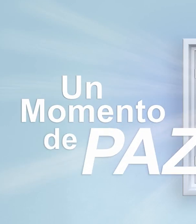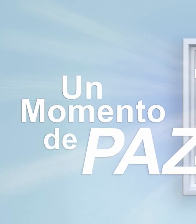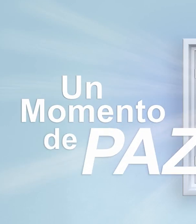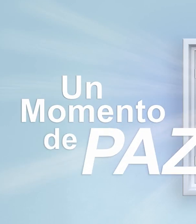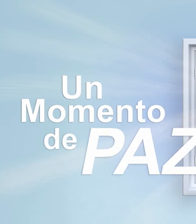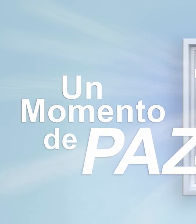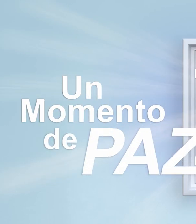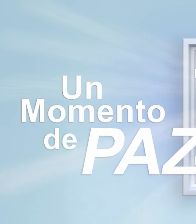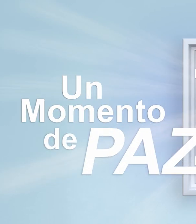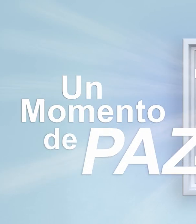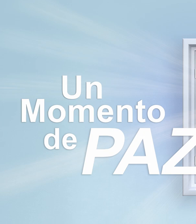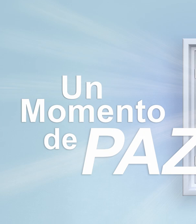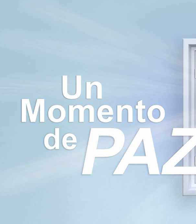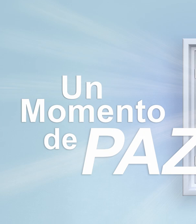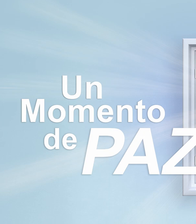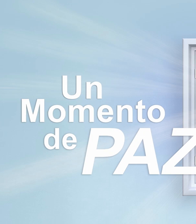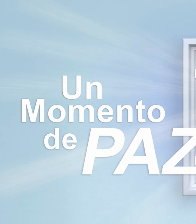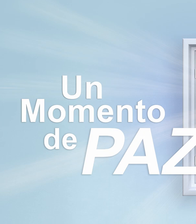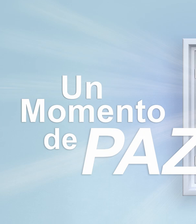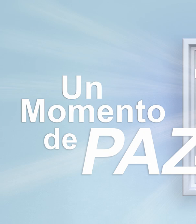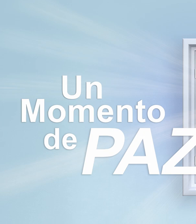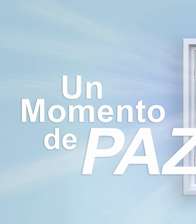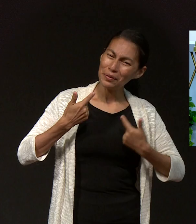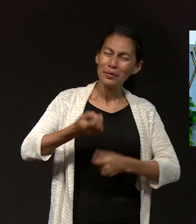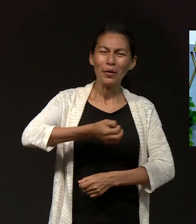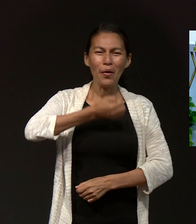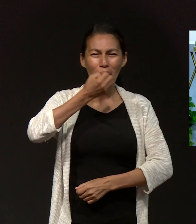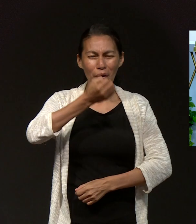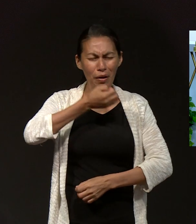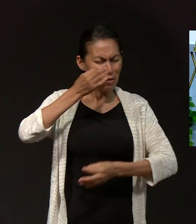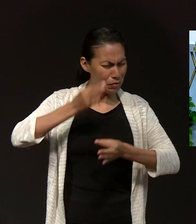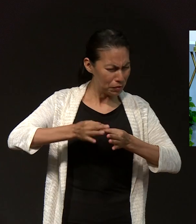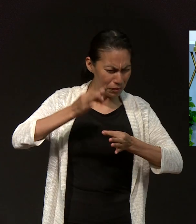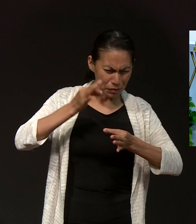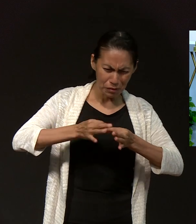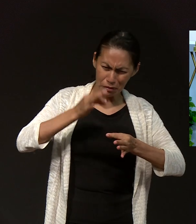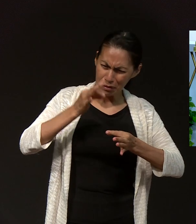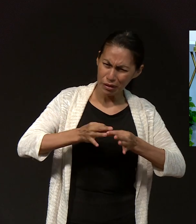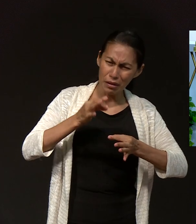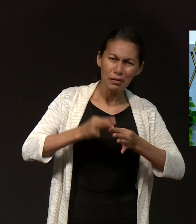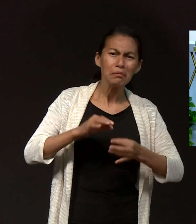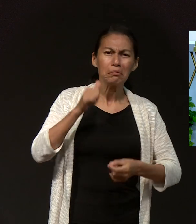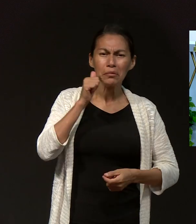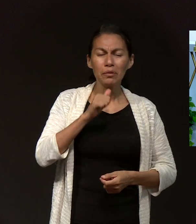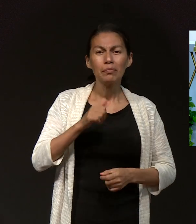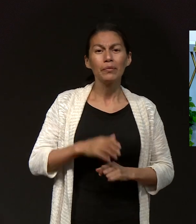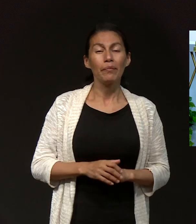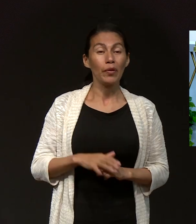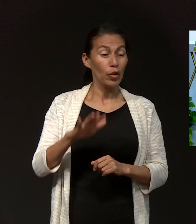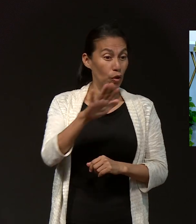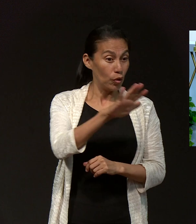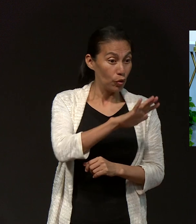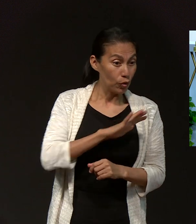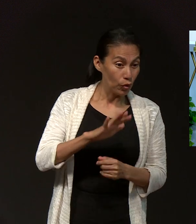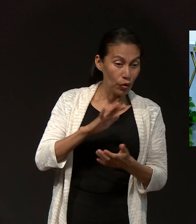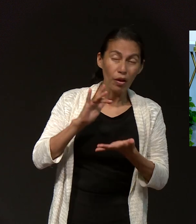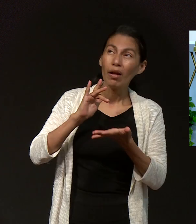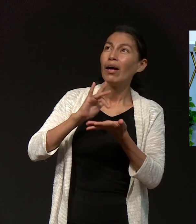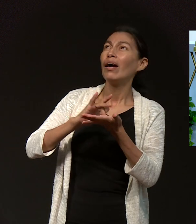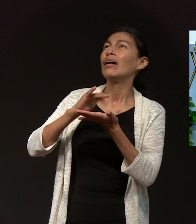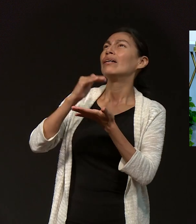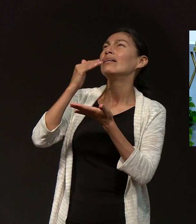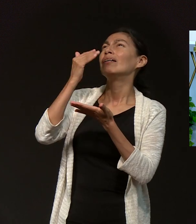Estad siempre gozosos. Orad sin cesar. Y dad gracias a Dios en